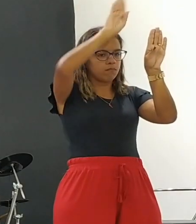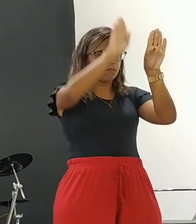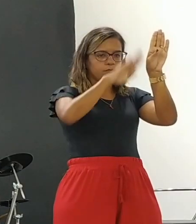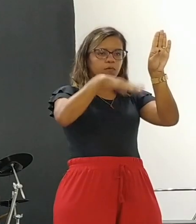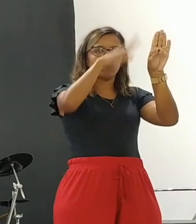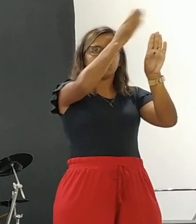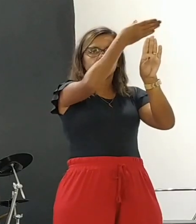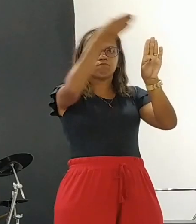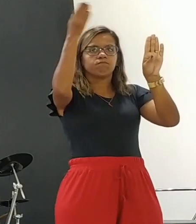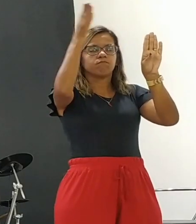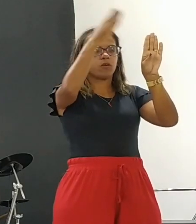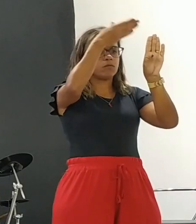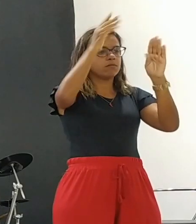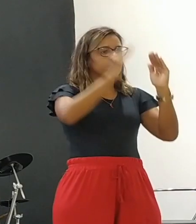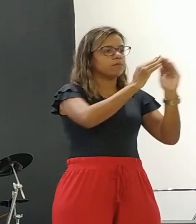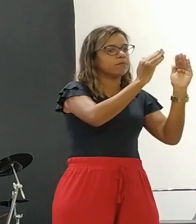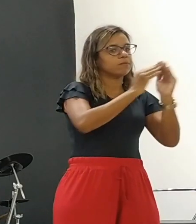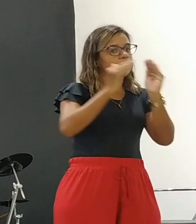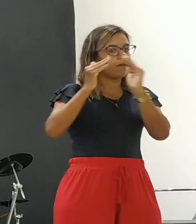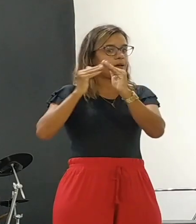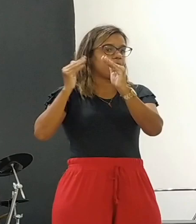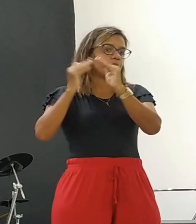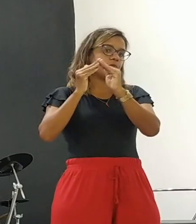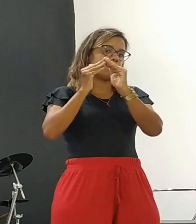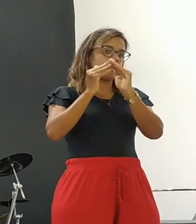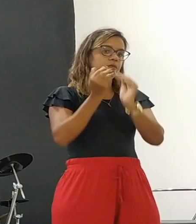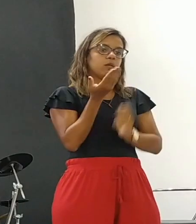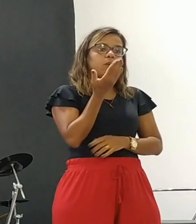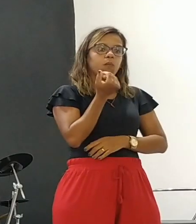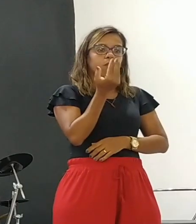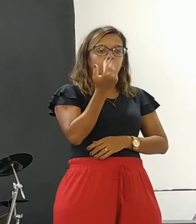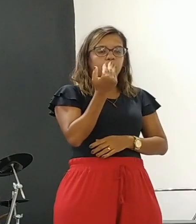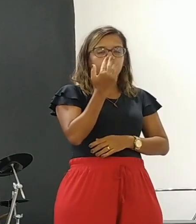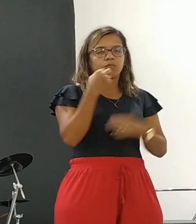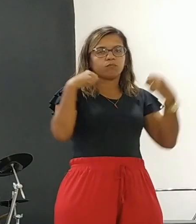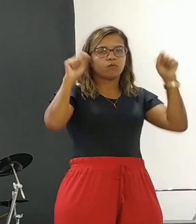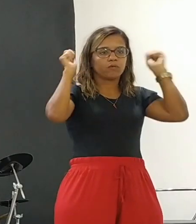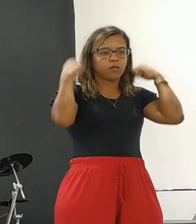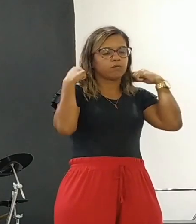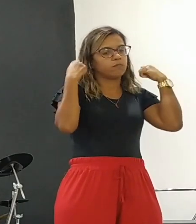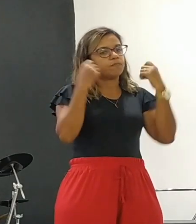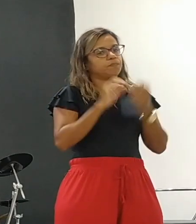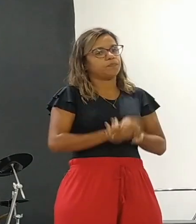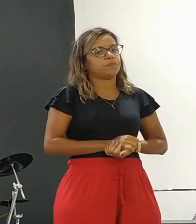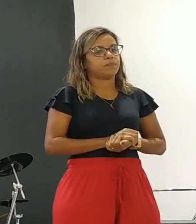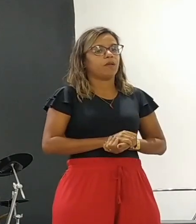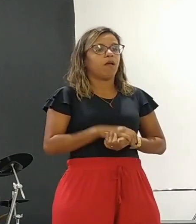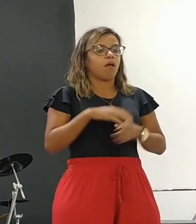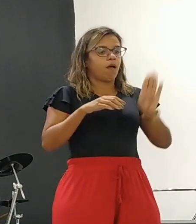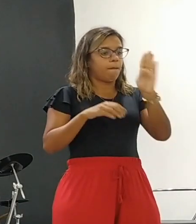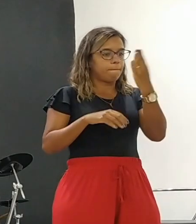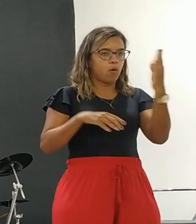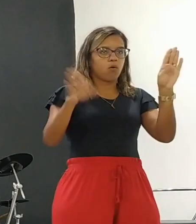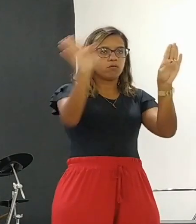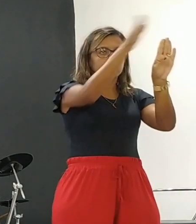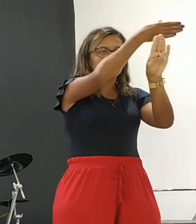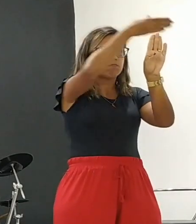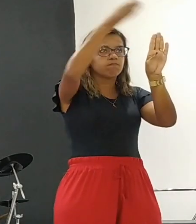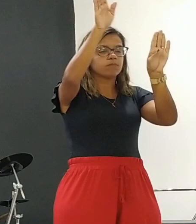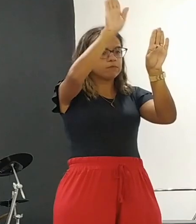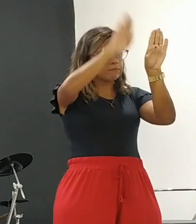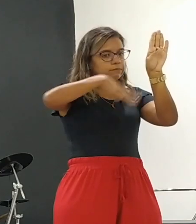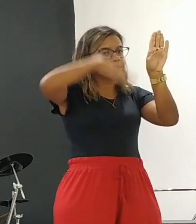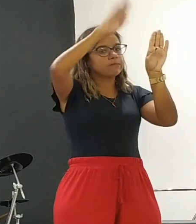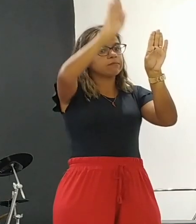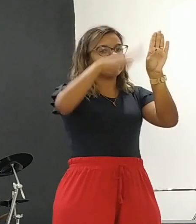da porta, nas casas em que comeram. Veja aqui, as vergas da porta eram um